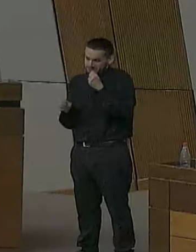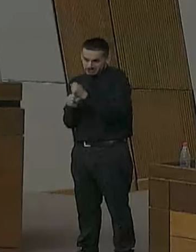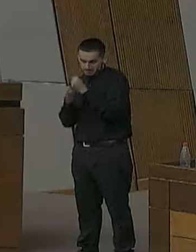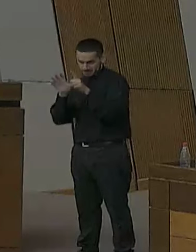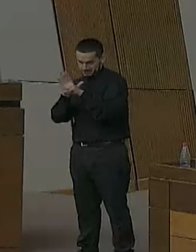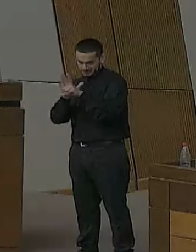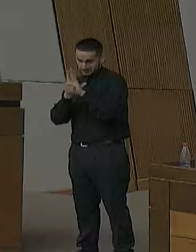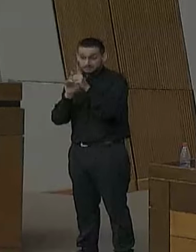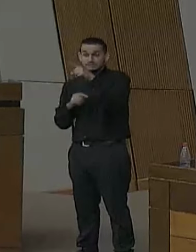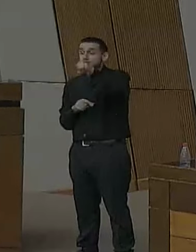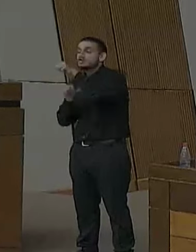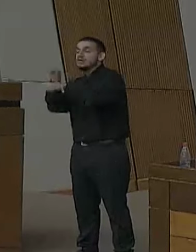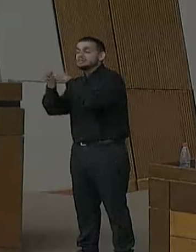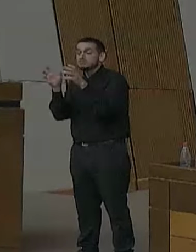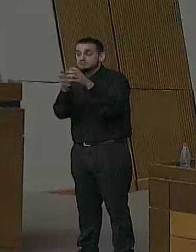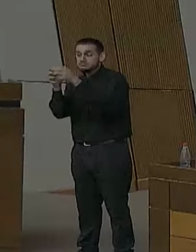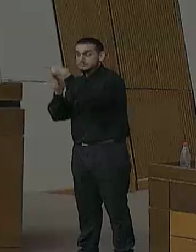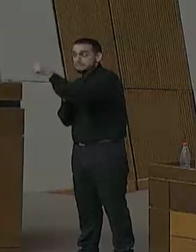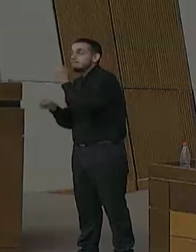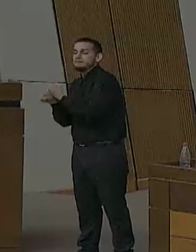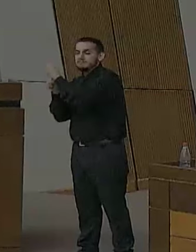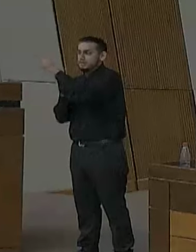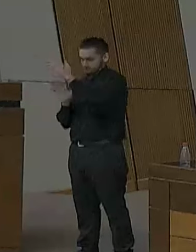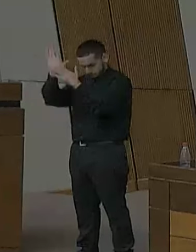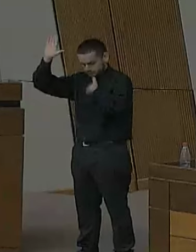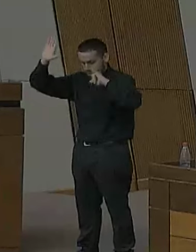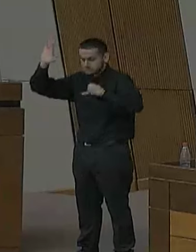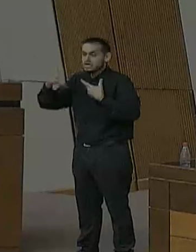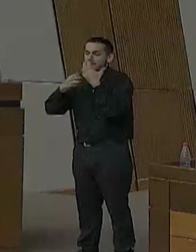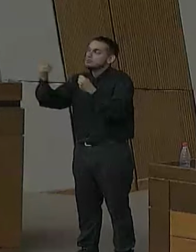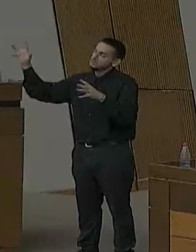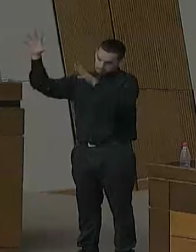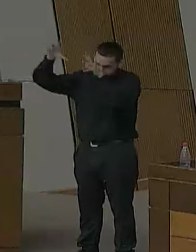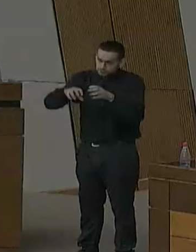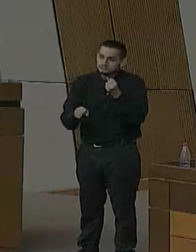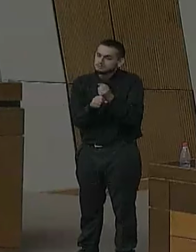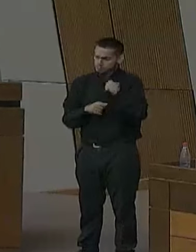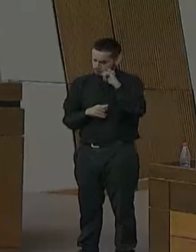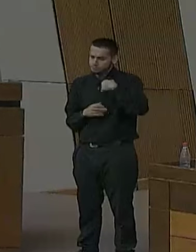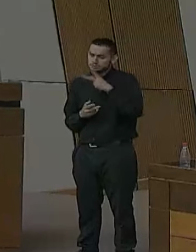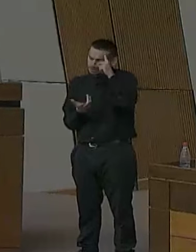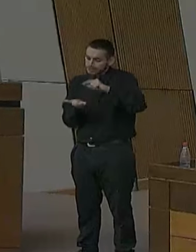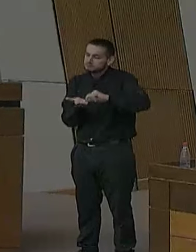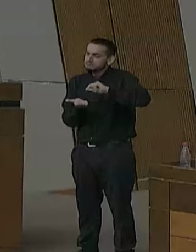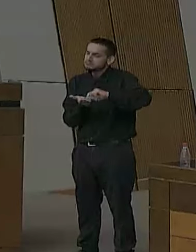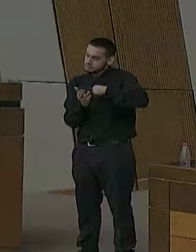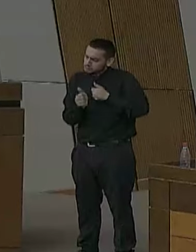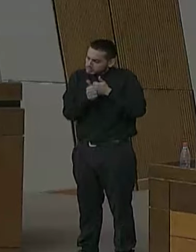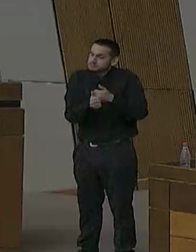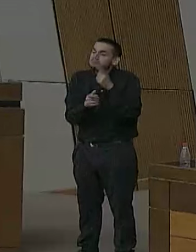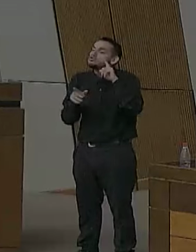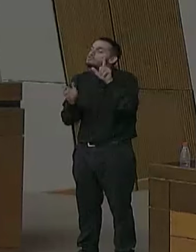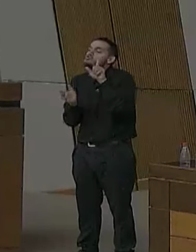que las organizaciones de sociedad civil sean los primeros que digan, sí, yo estoy para acompañar la redacción, yo estoy para ir a hacer lobby en tal lugar.